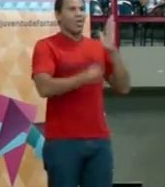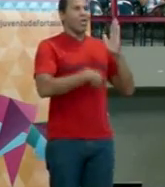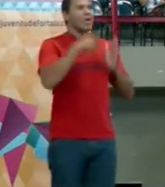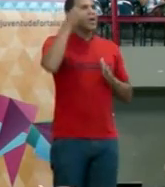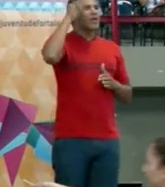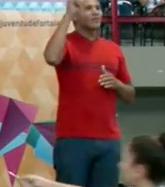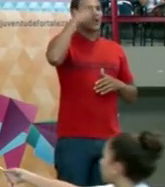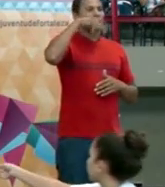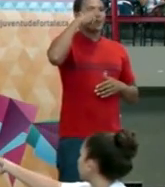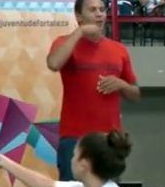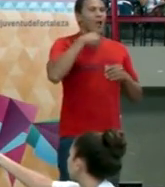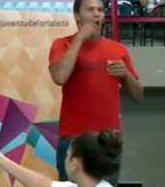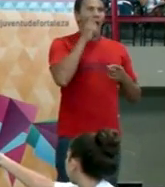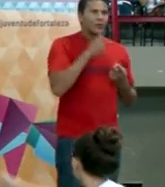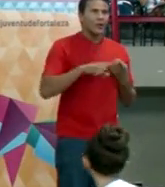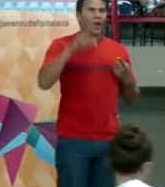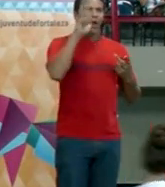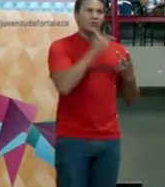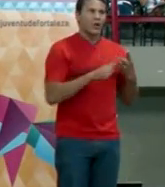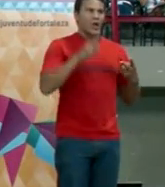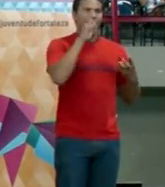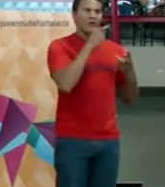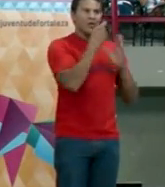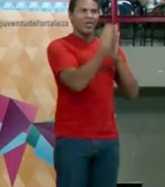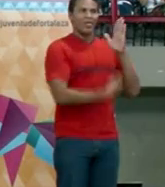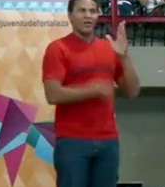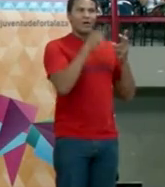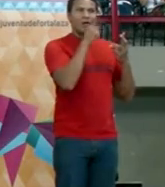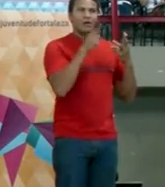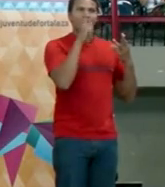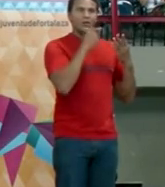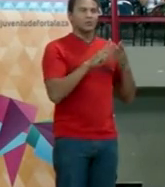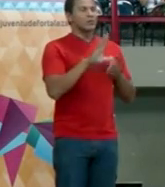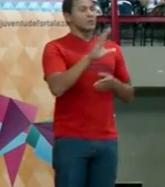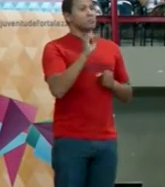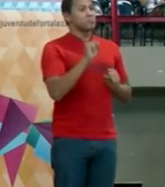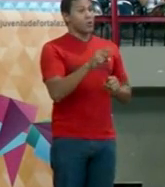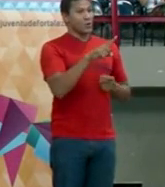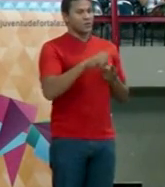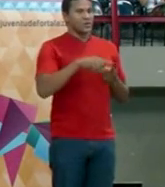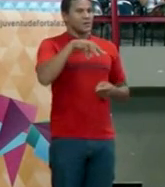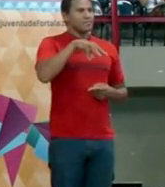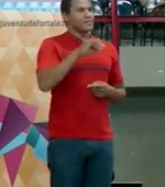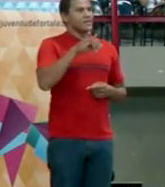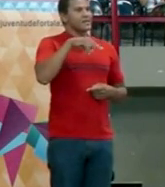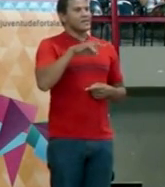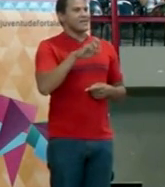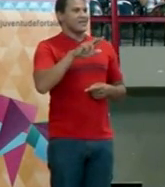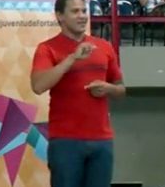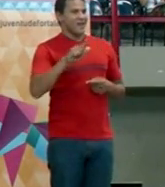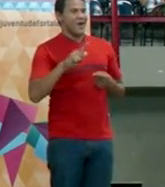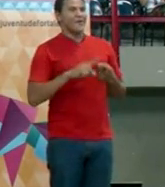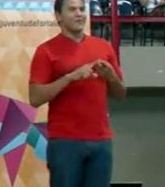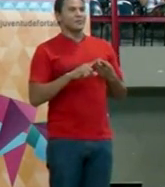água. Sinônimos para evitar repetir água. Coloquem mineral,